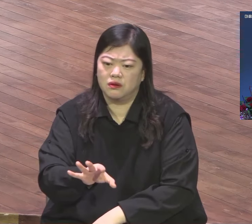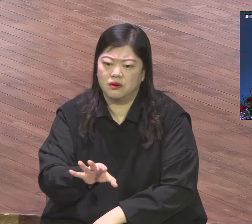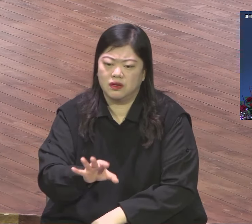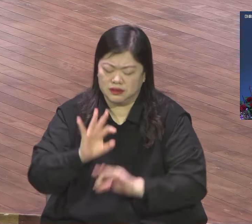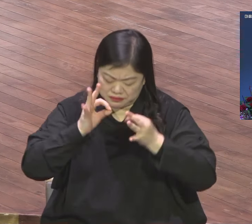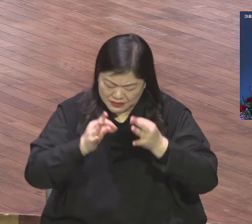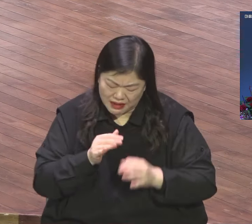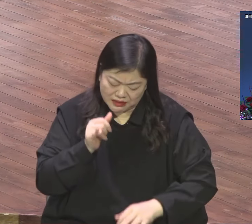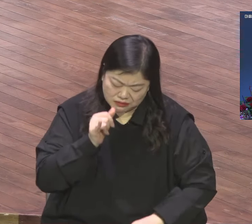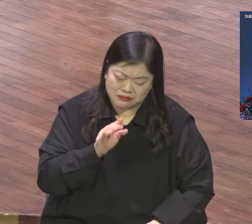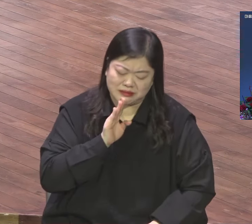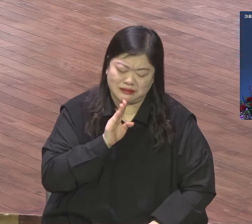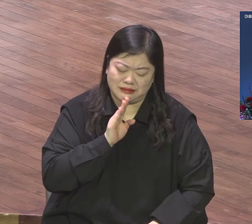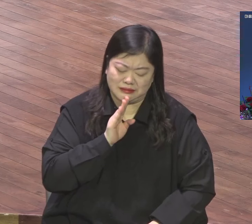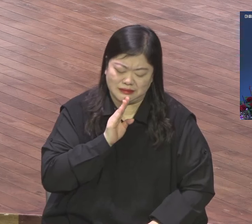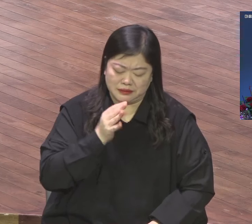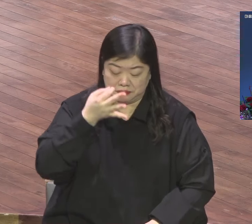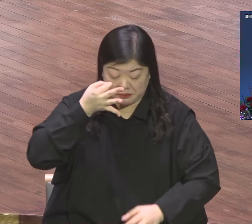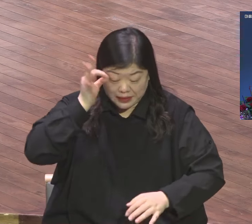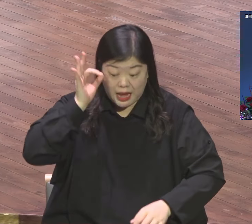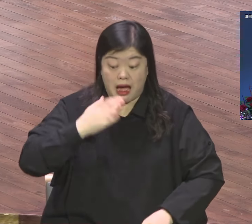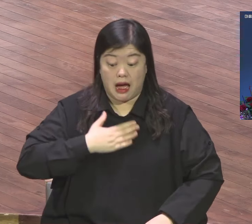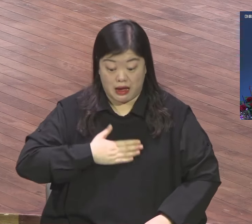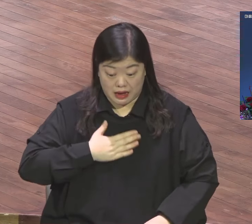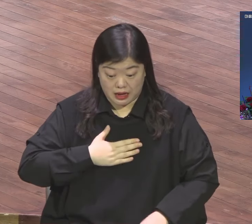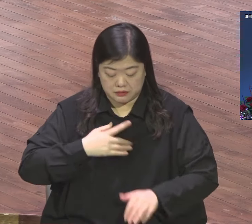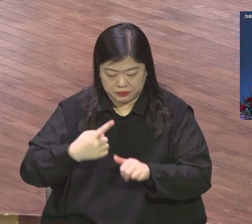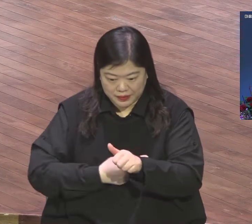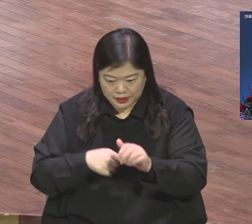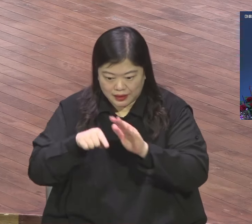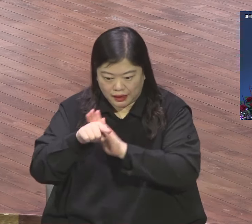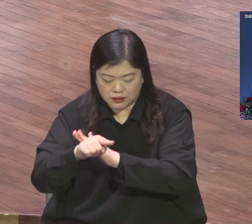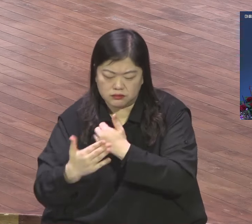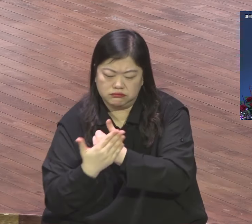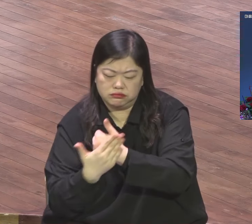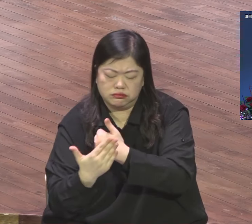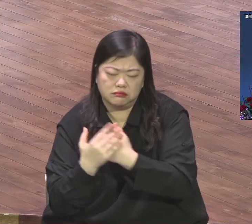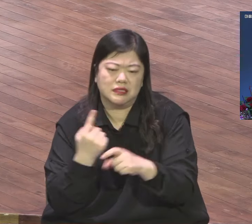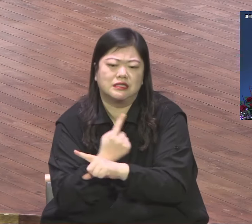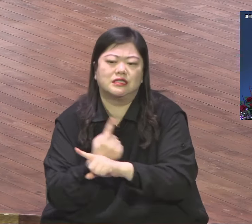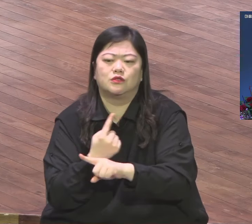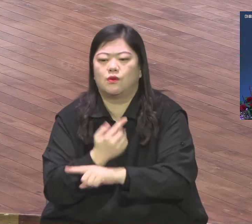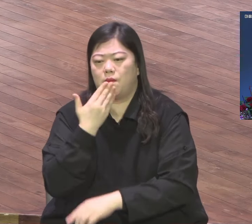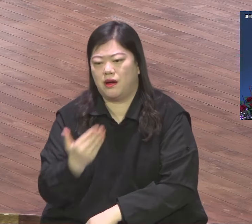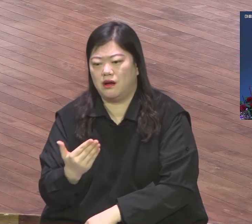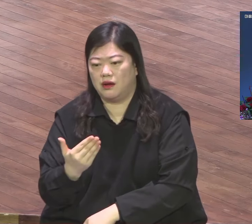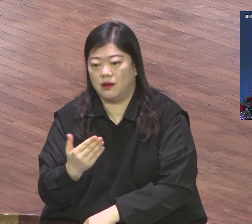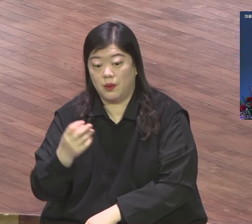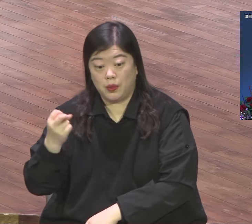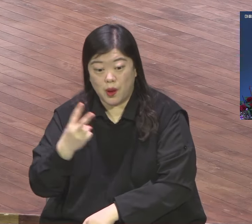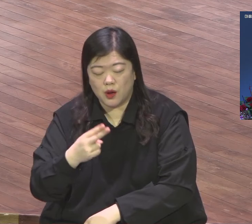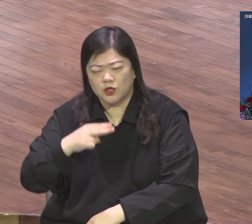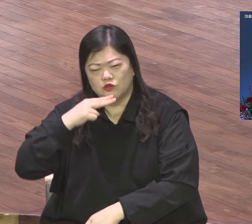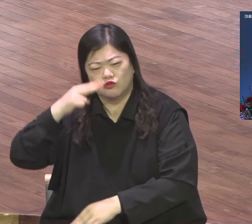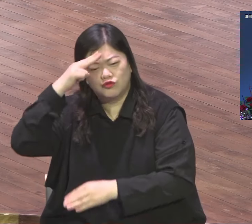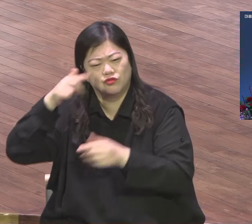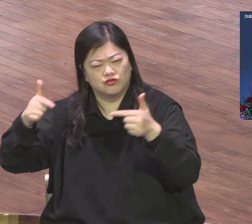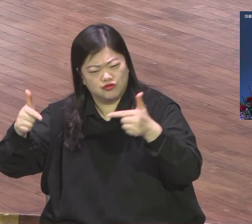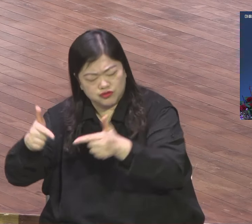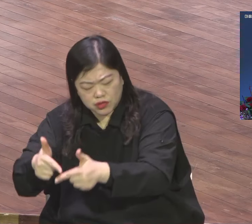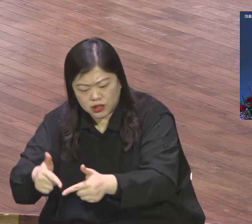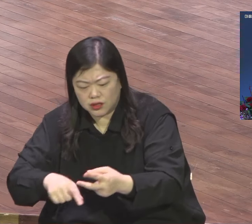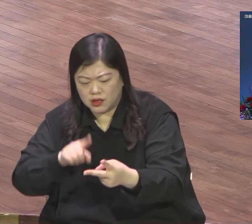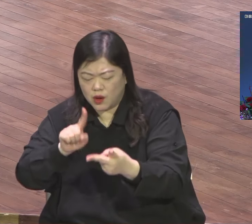그리고 비슷한 이 상황에 처해 있는 사람들과 이제 가족과의 협조가 사실 필요하죠.